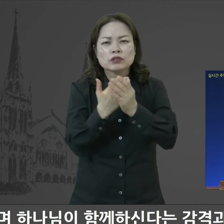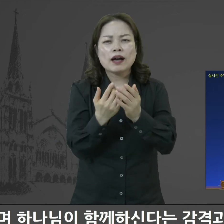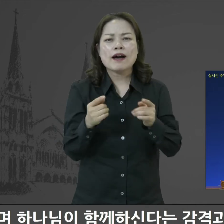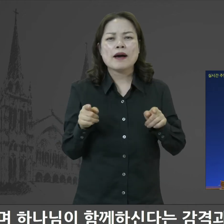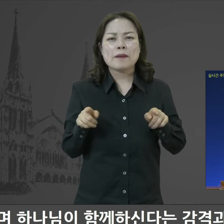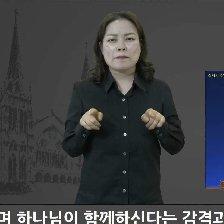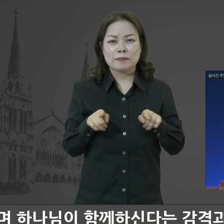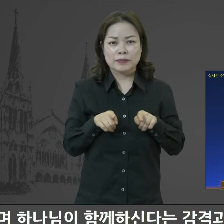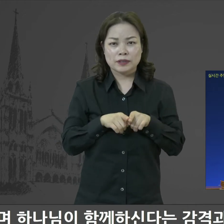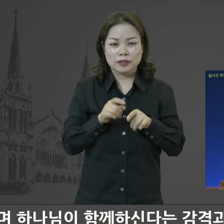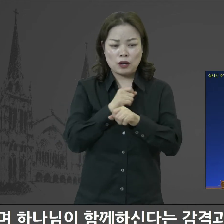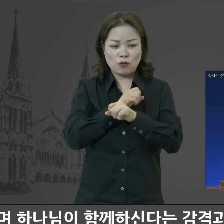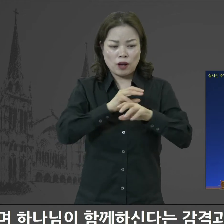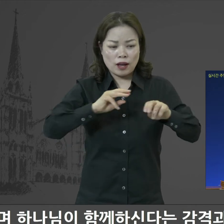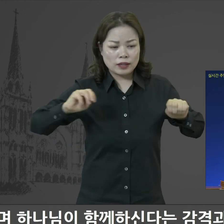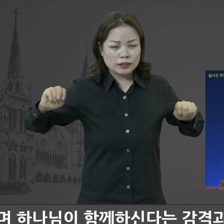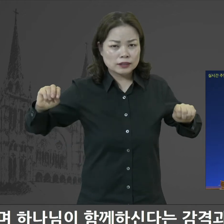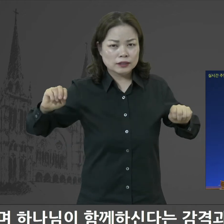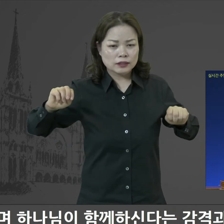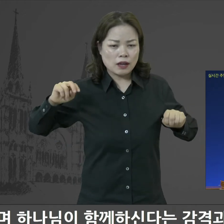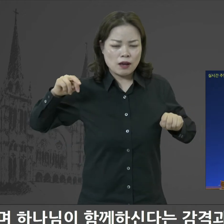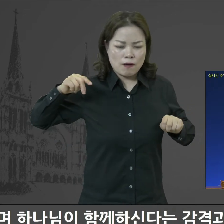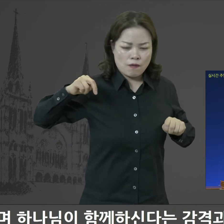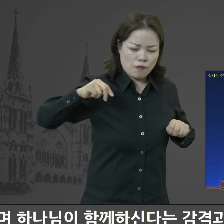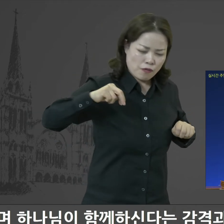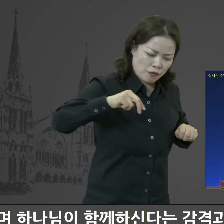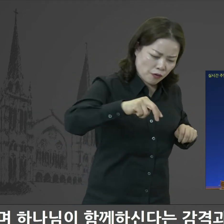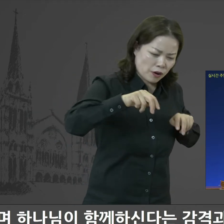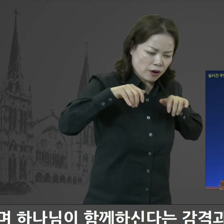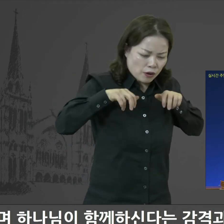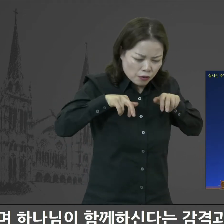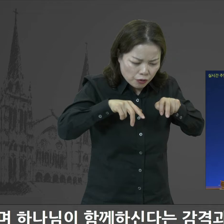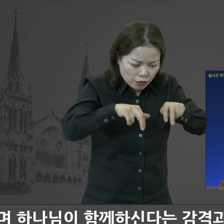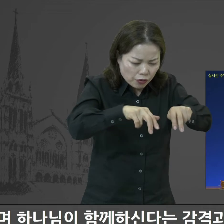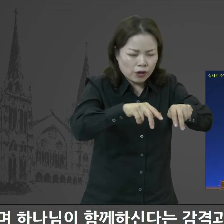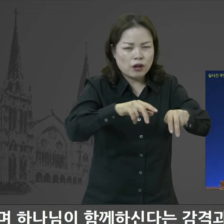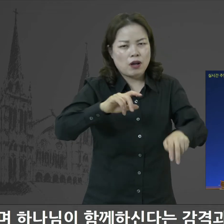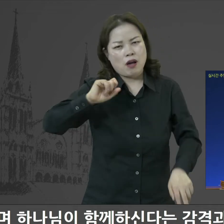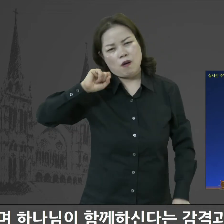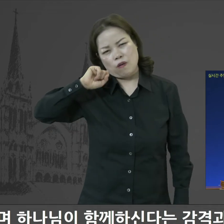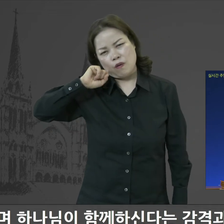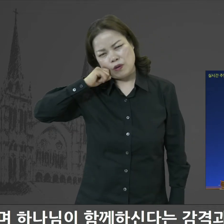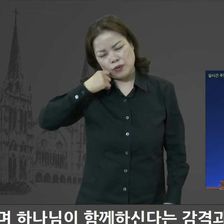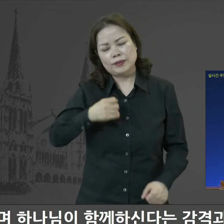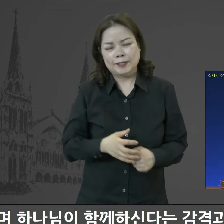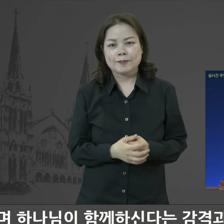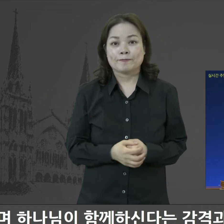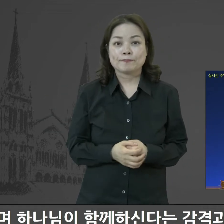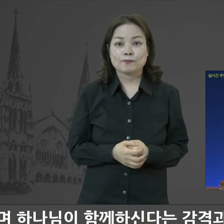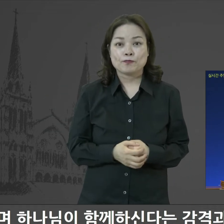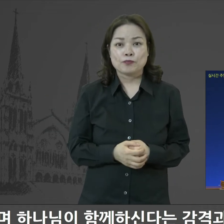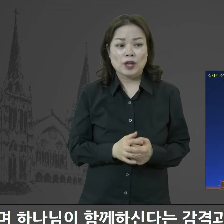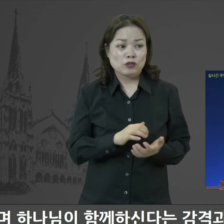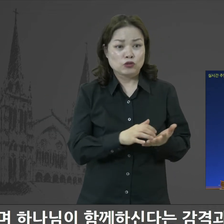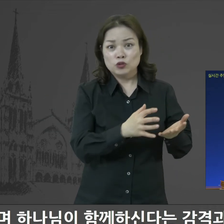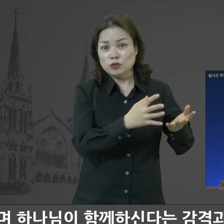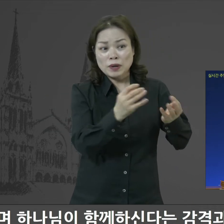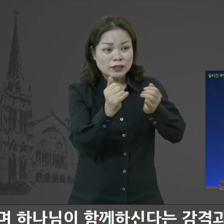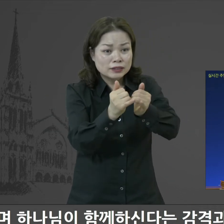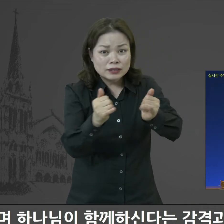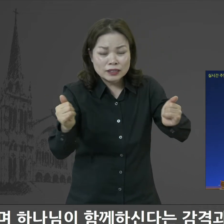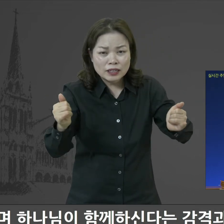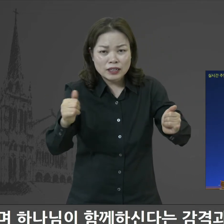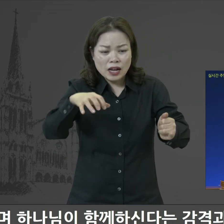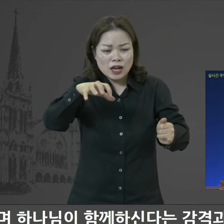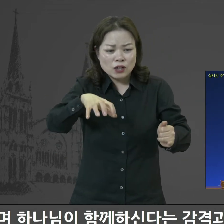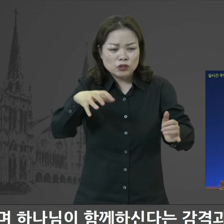함께 광야에서 3일길을 걷는다는 것 결코 쉬운 일이 아니었을 겁니다. 이 수많은 인파들이